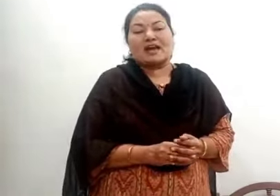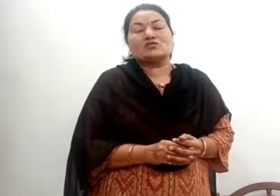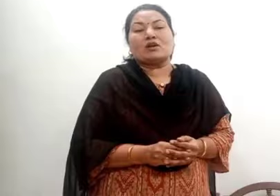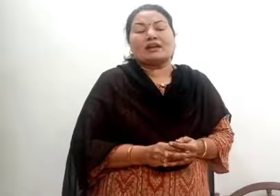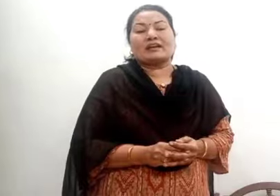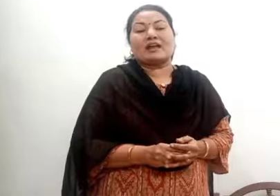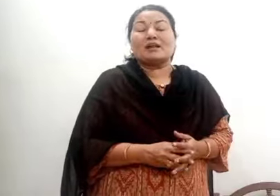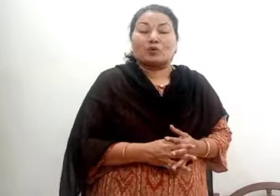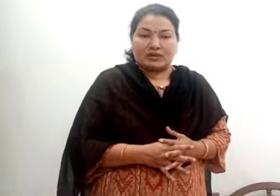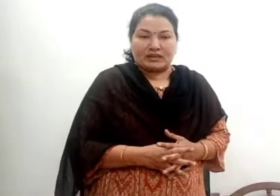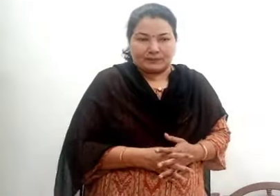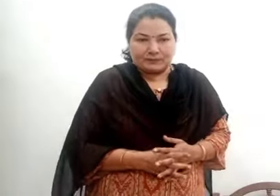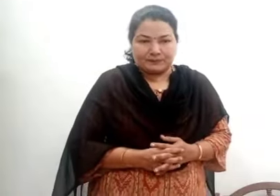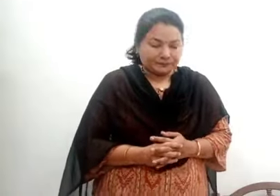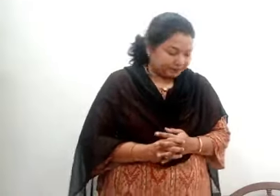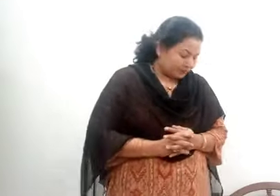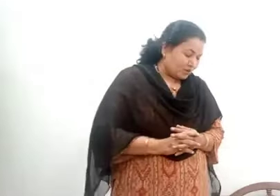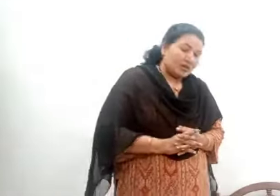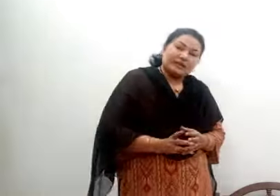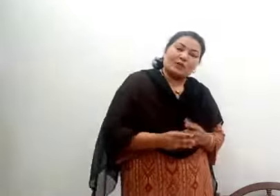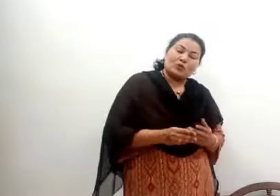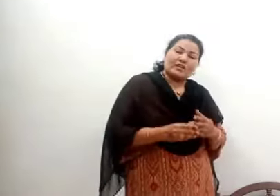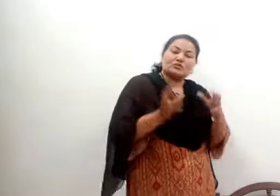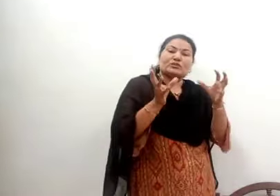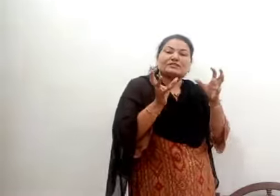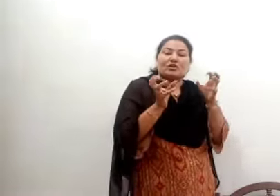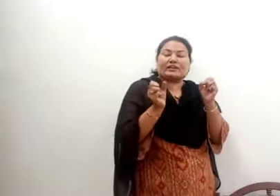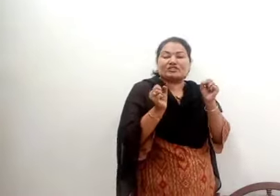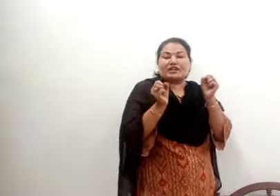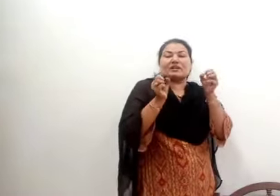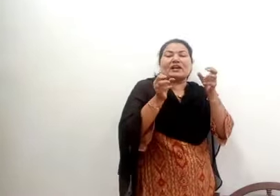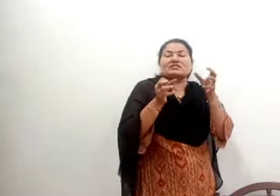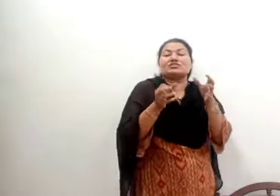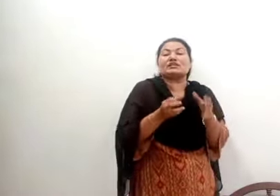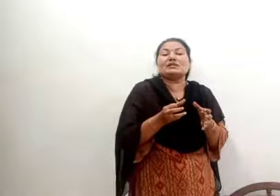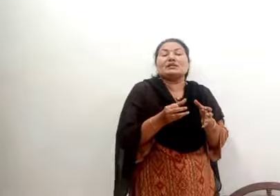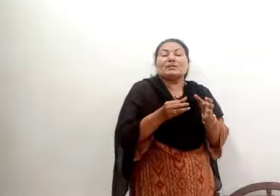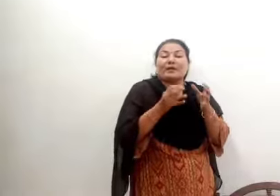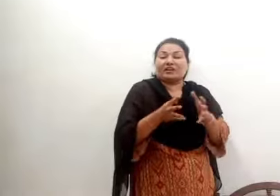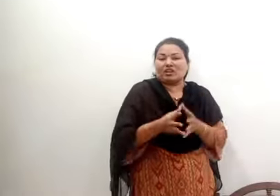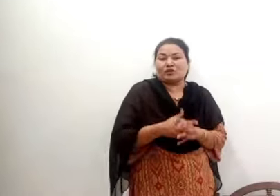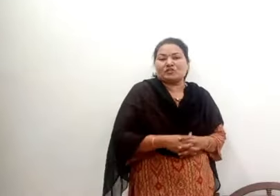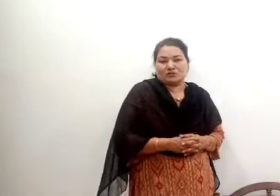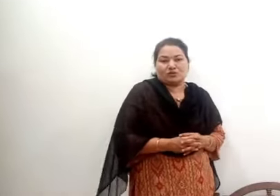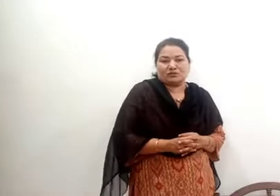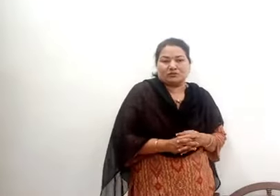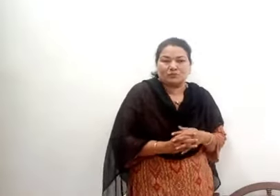ॲज कॉन्ट्रॅक्टाईल प्रोटीन. या प्रोटीन्स मुळेच कॉन्ट्रॅक्शन अँड रिलॅक्सेशन प्रॅक्टिकली पॉसिबल होतं. दिस